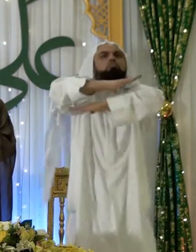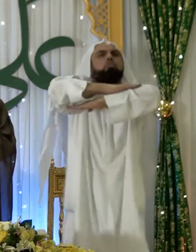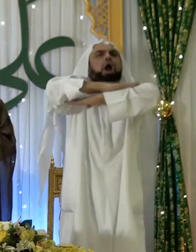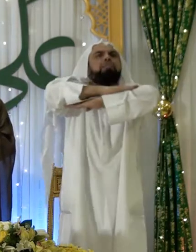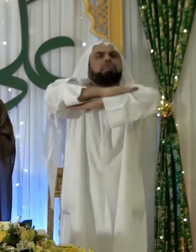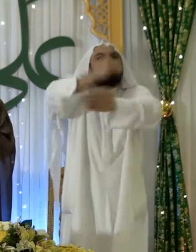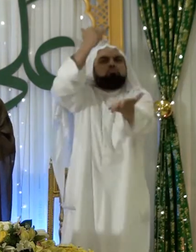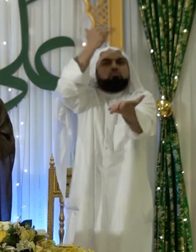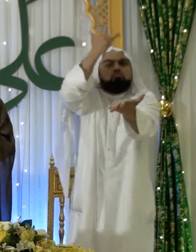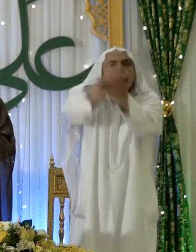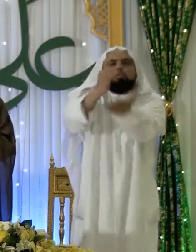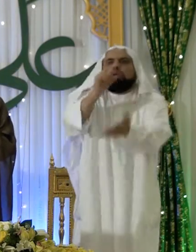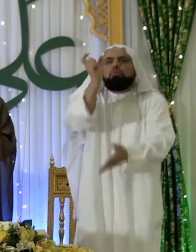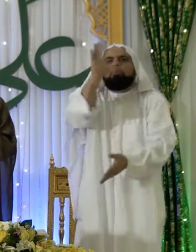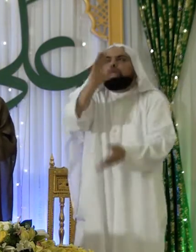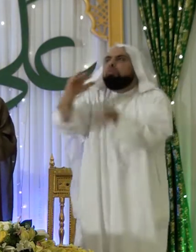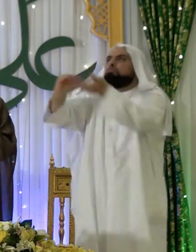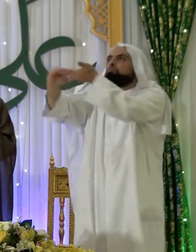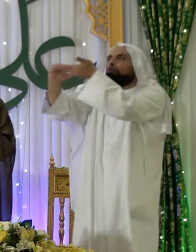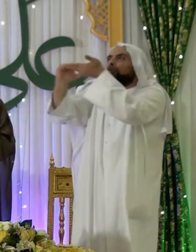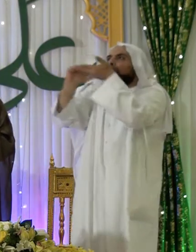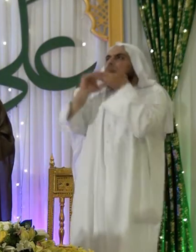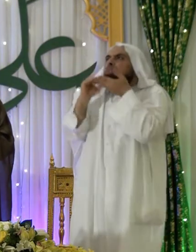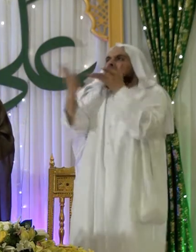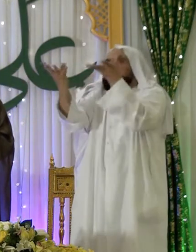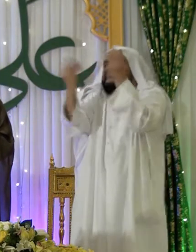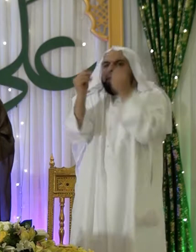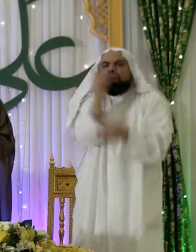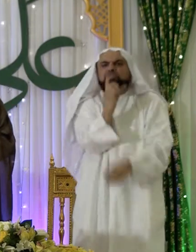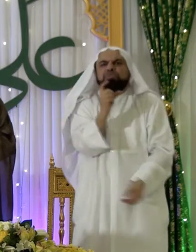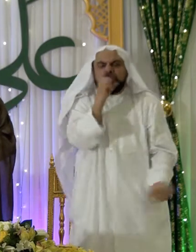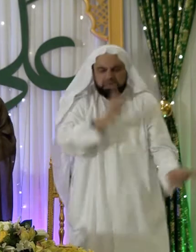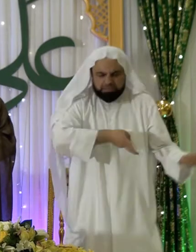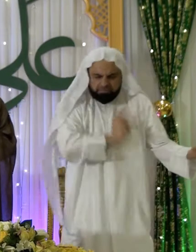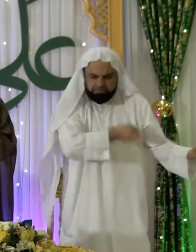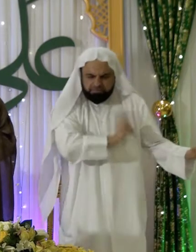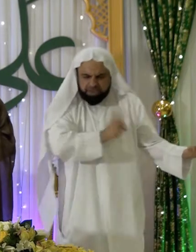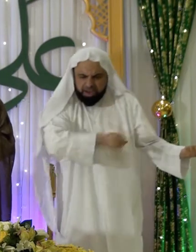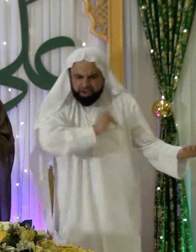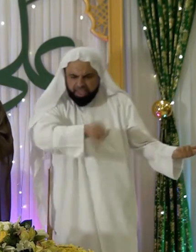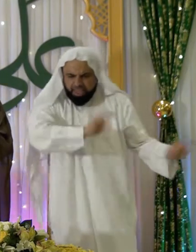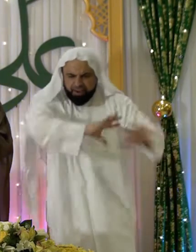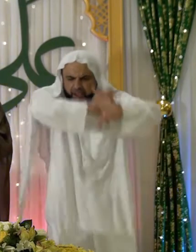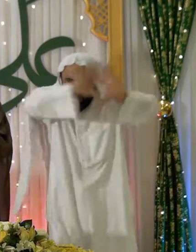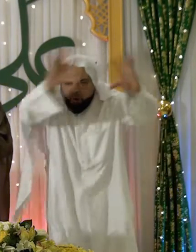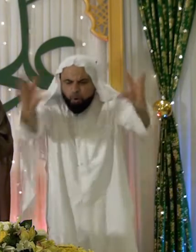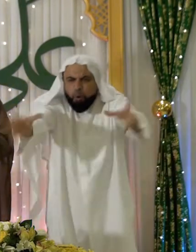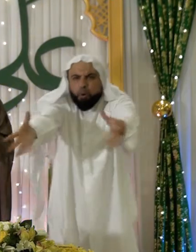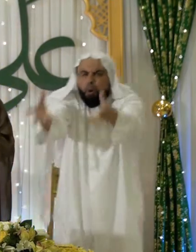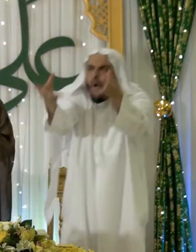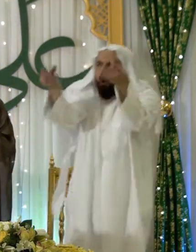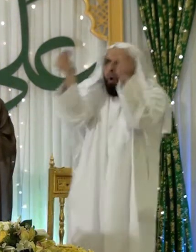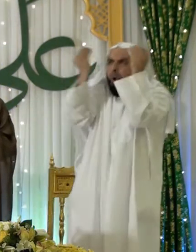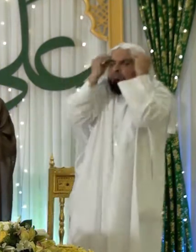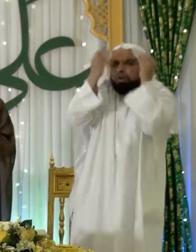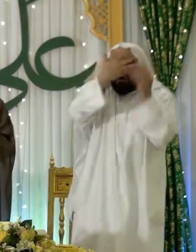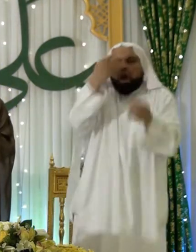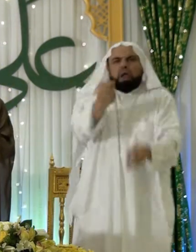الله وينهل من علوم ومعارف رسول الله صلى الله عليه